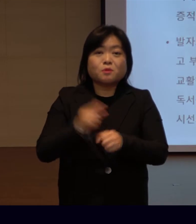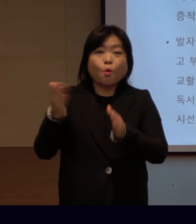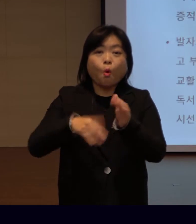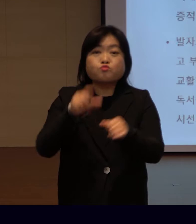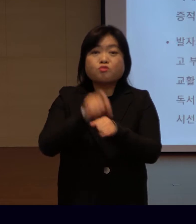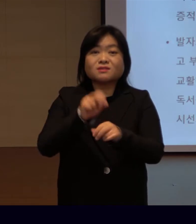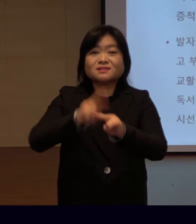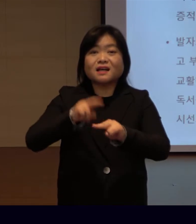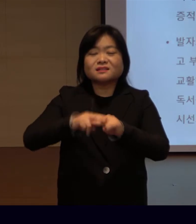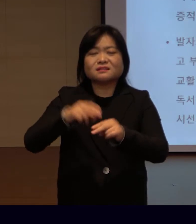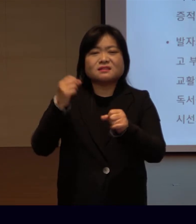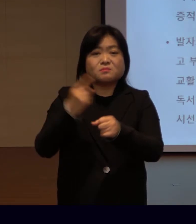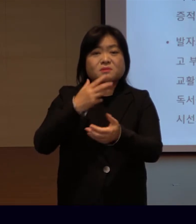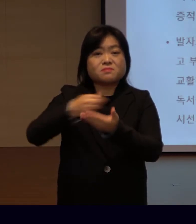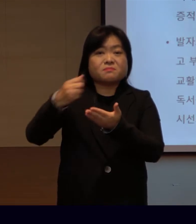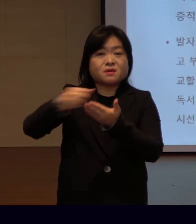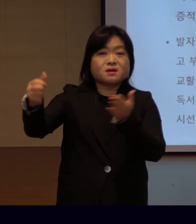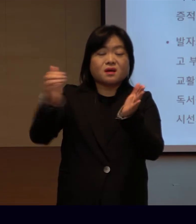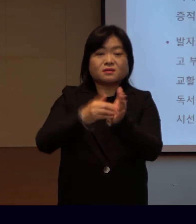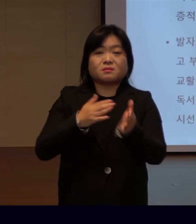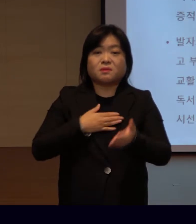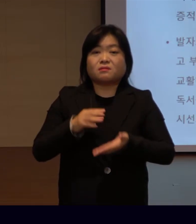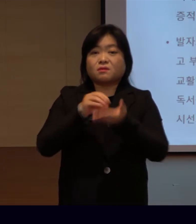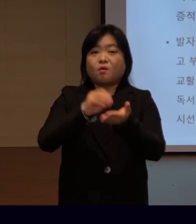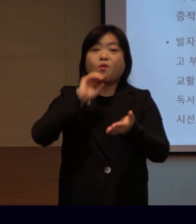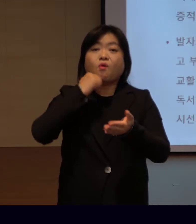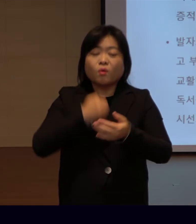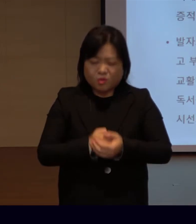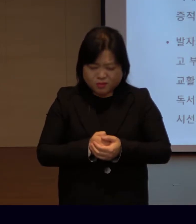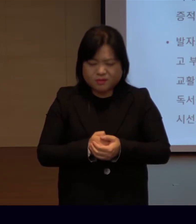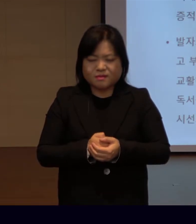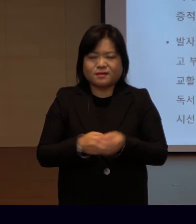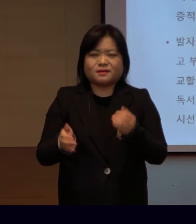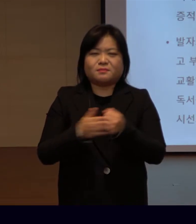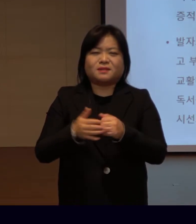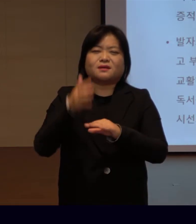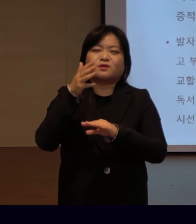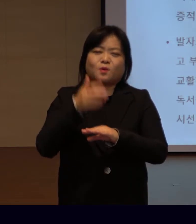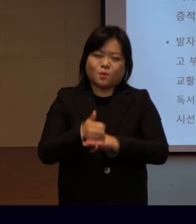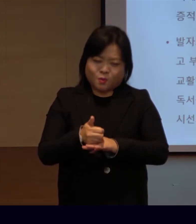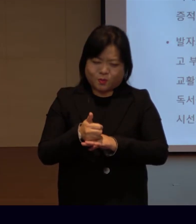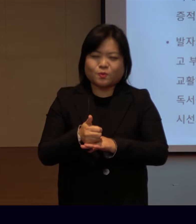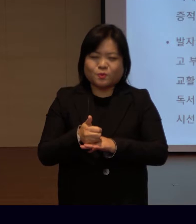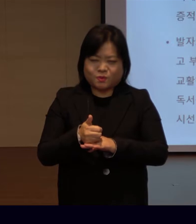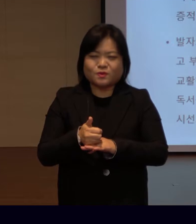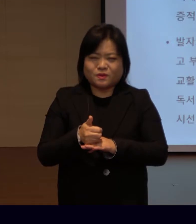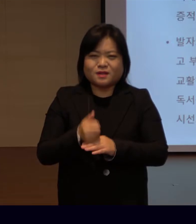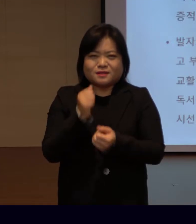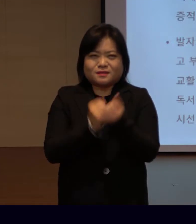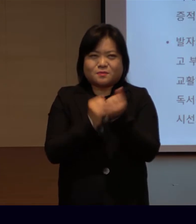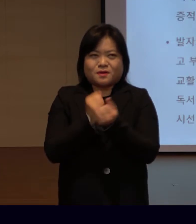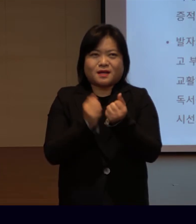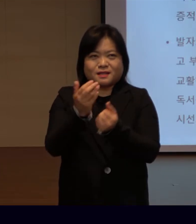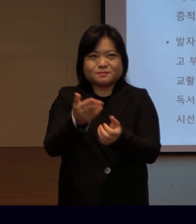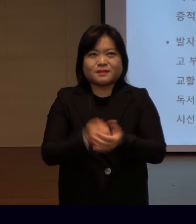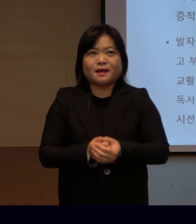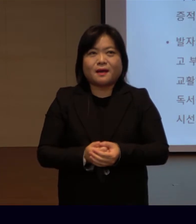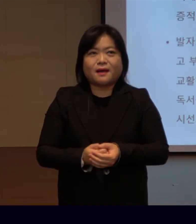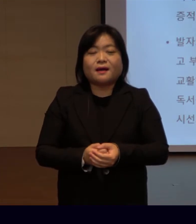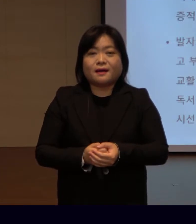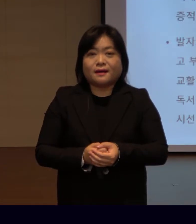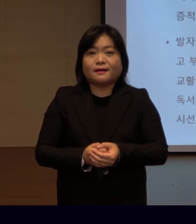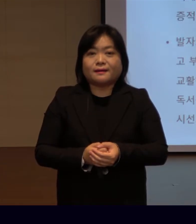있으니까. 자, 이제 결론을 내겠습니다. 제가 너무 늦지 않으려고 조금 이렇게 힘겹게